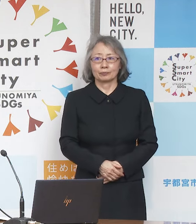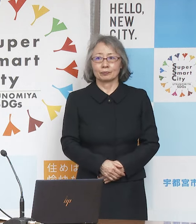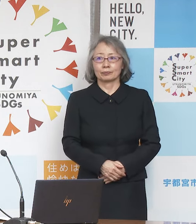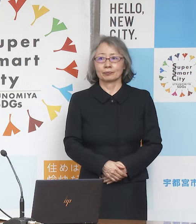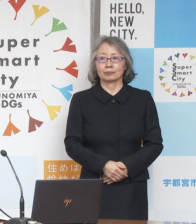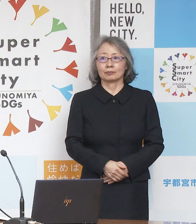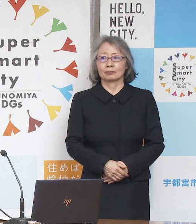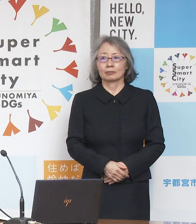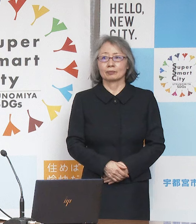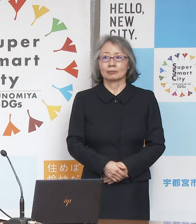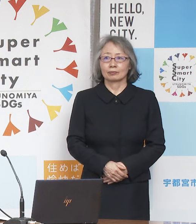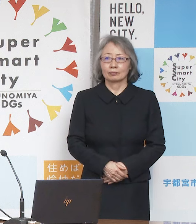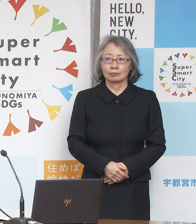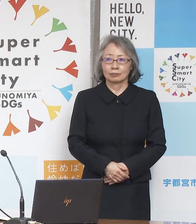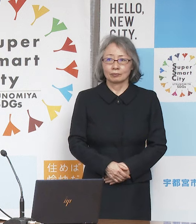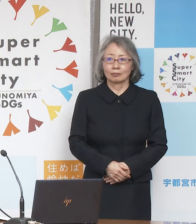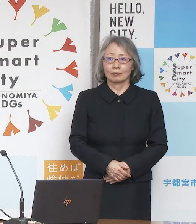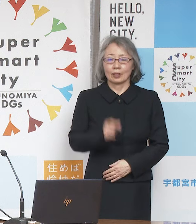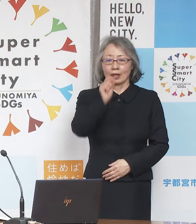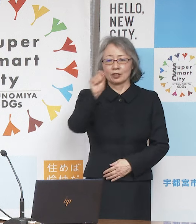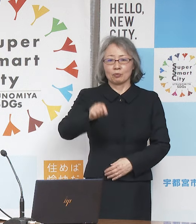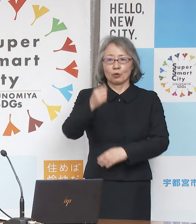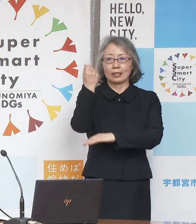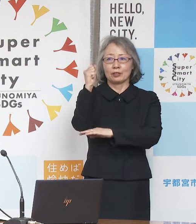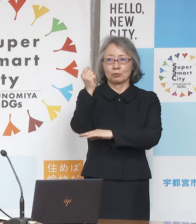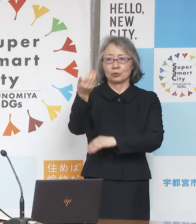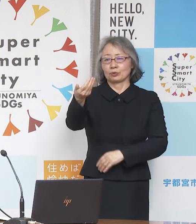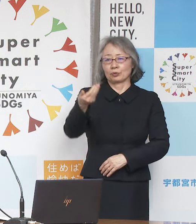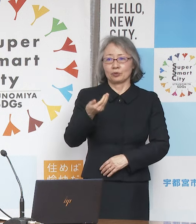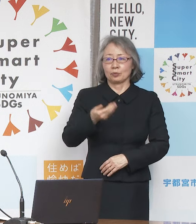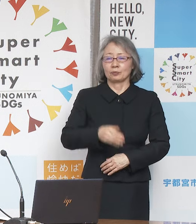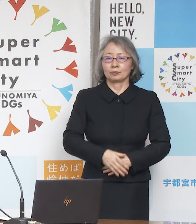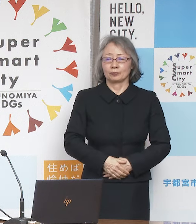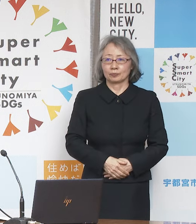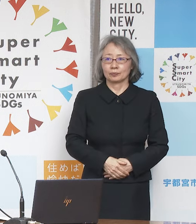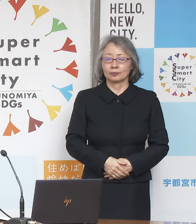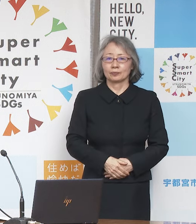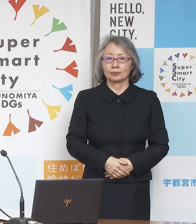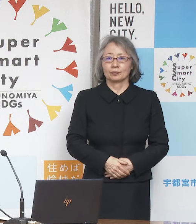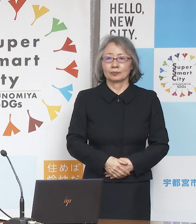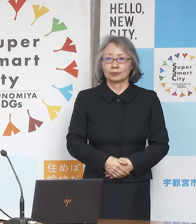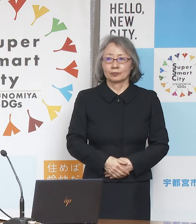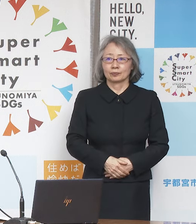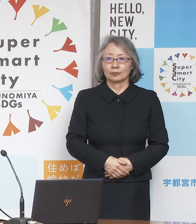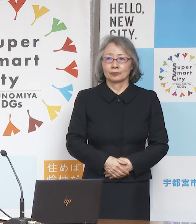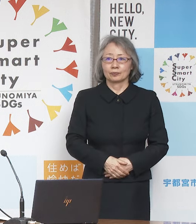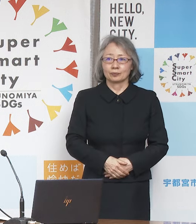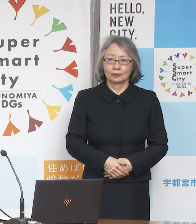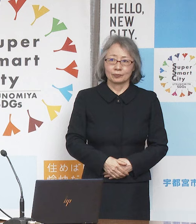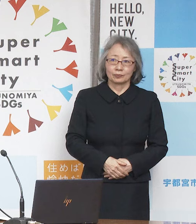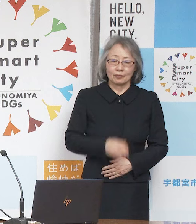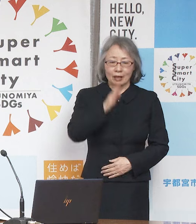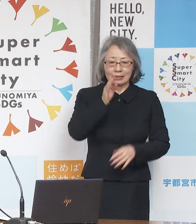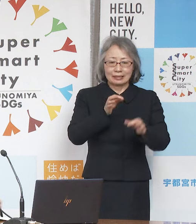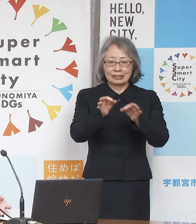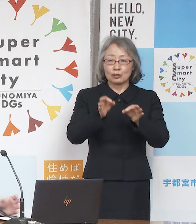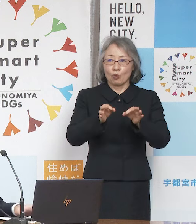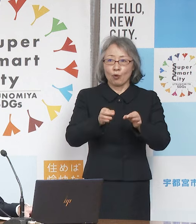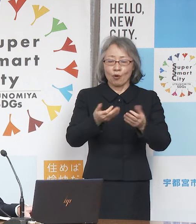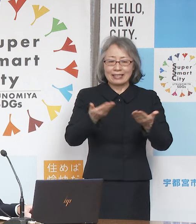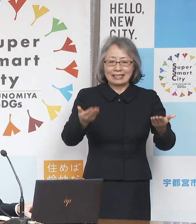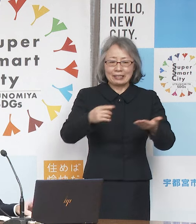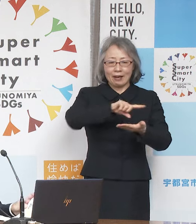かあすいませんえ下新聞瀬戸ですよろしくお願いいたしますあの市場の賑いエリア